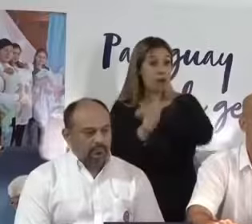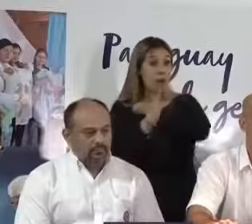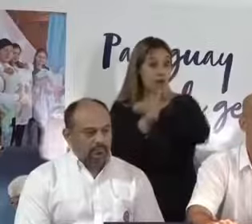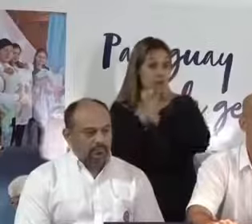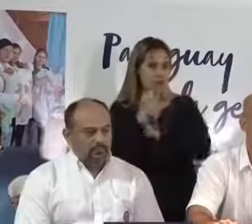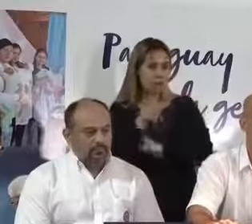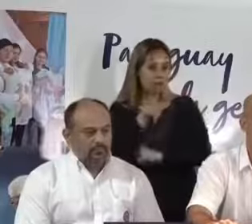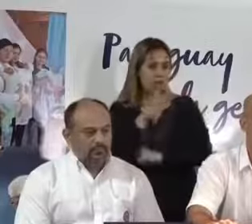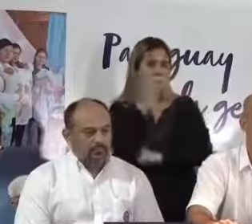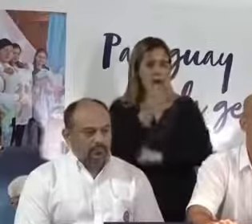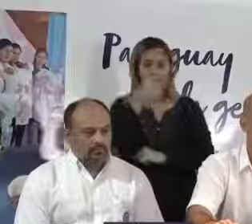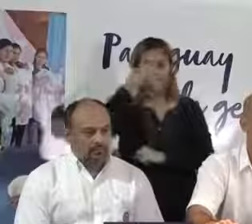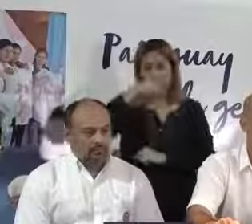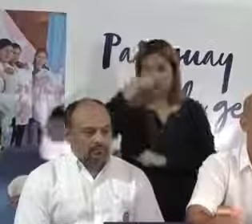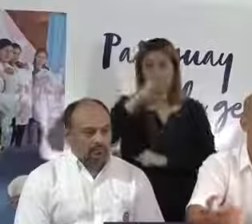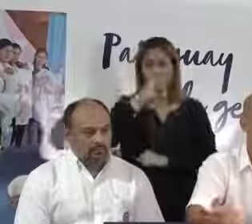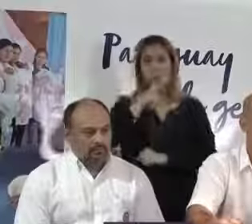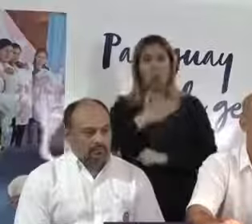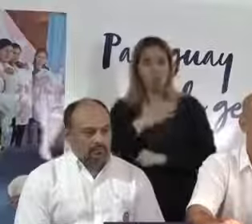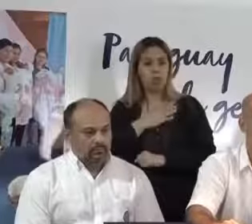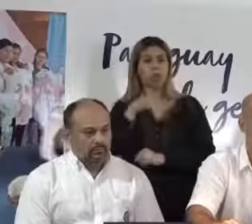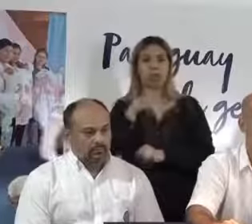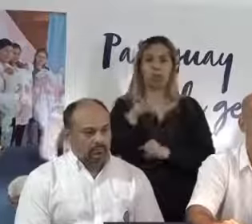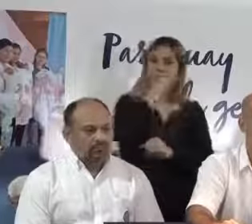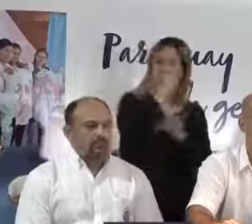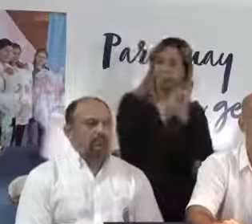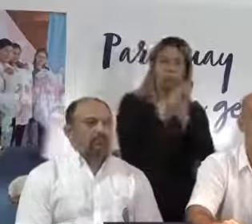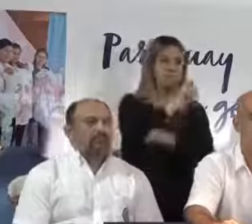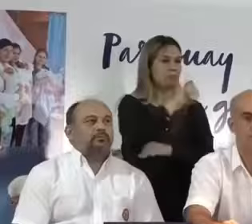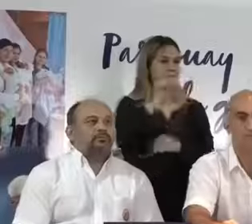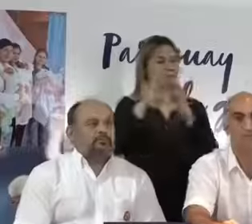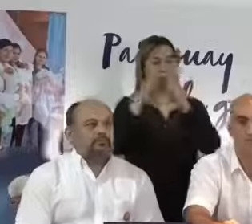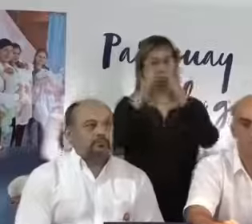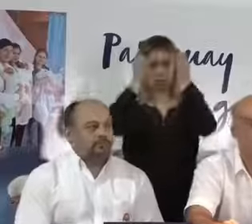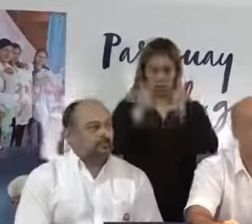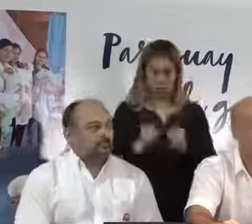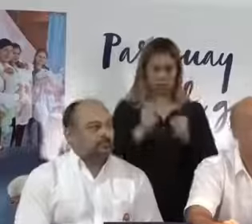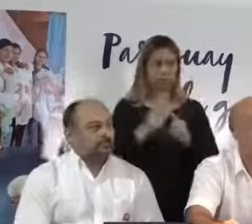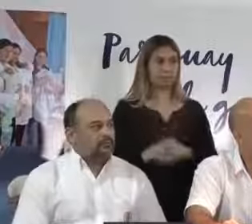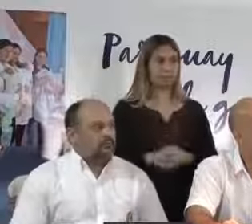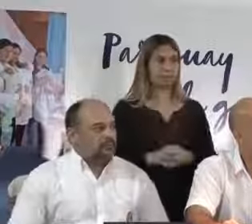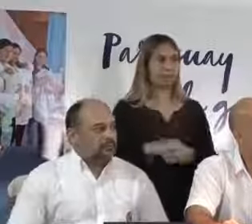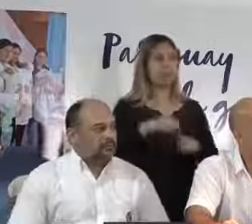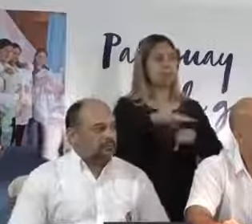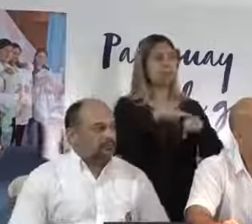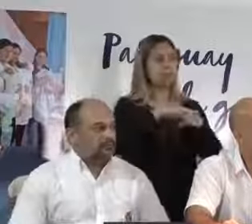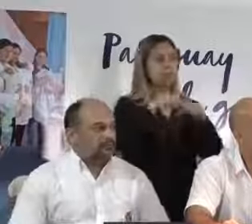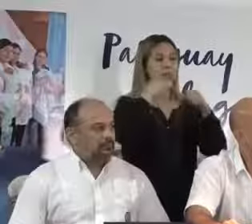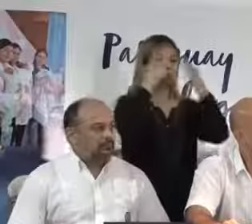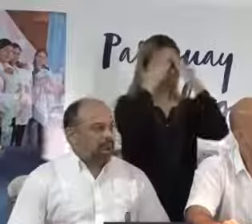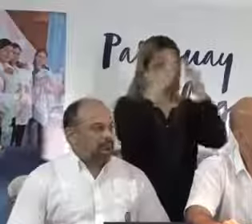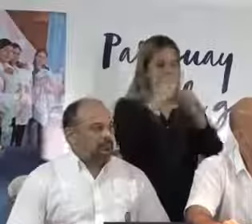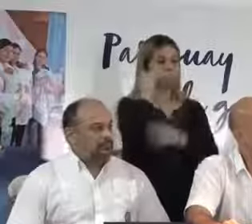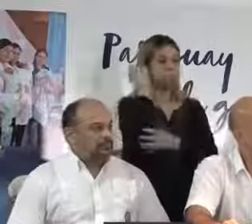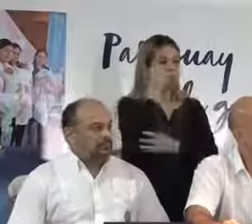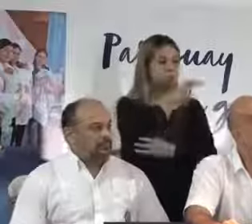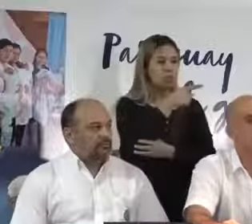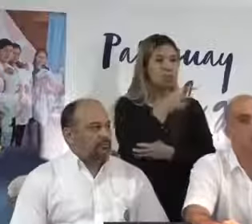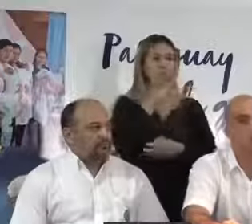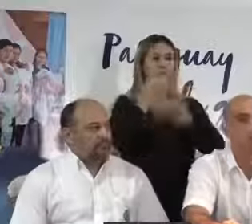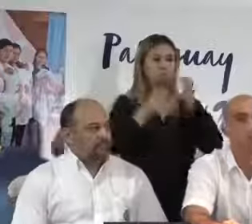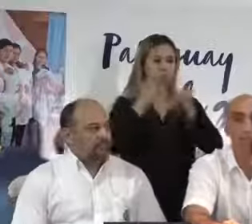acudan a clases en caso de que presenten síntomas respiratorios. Ministro, muchas gracias por todo. Muy importante su aporte.